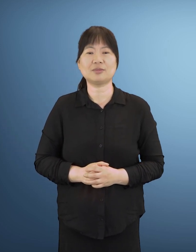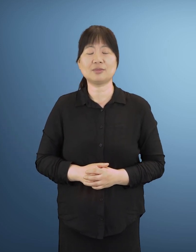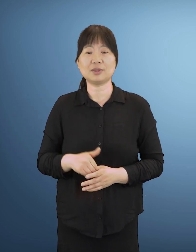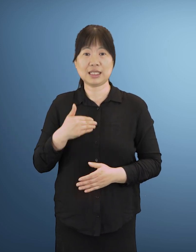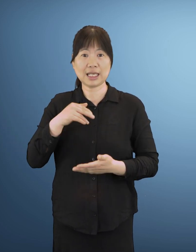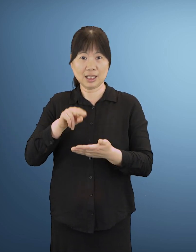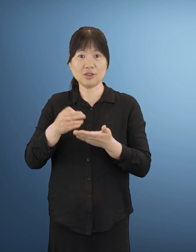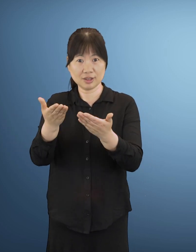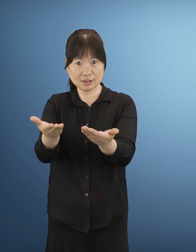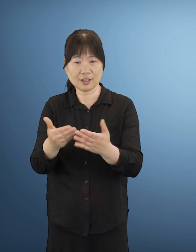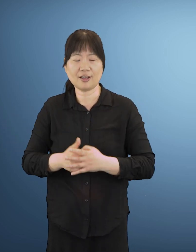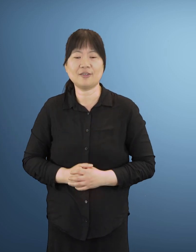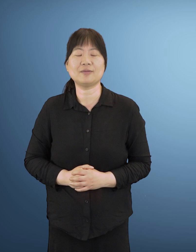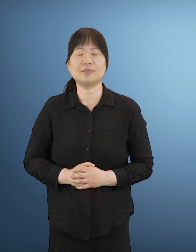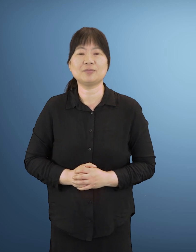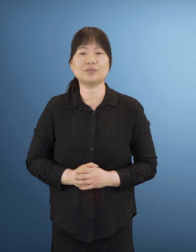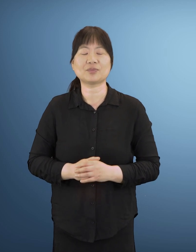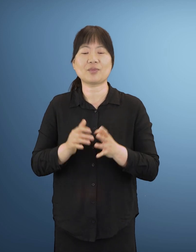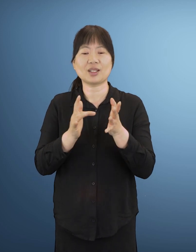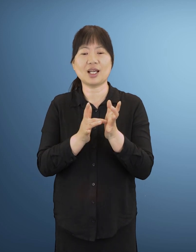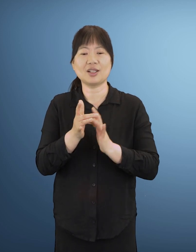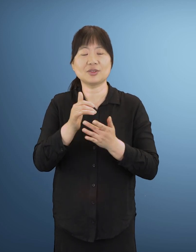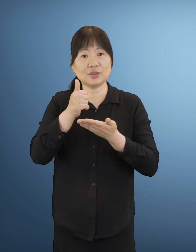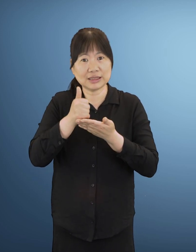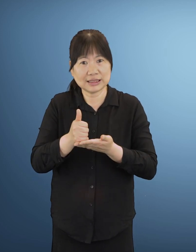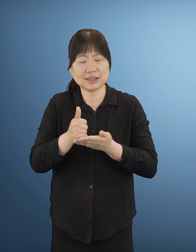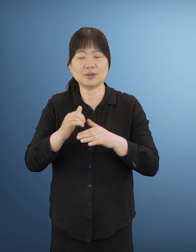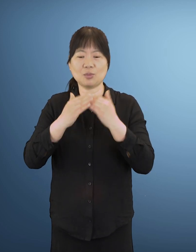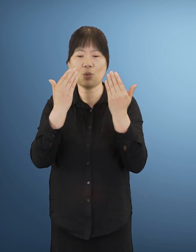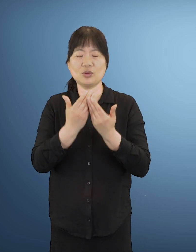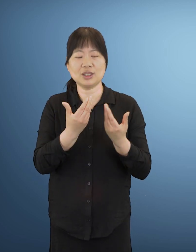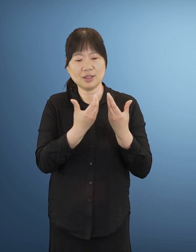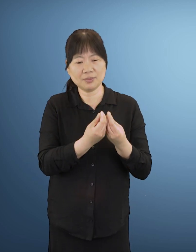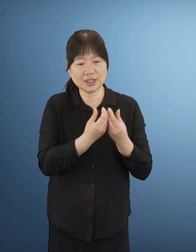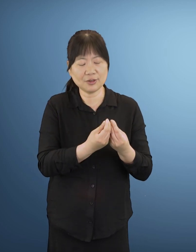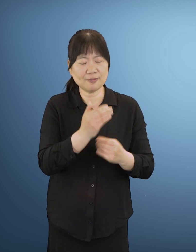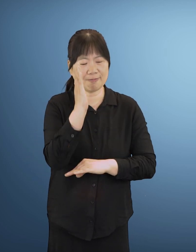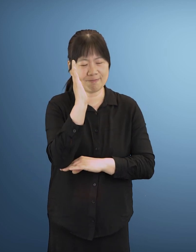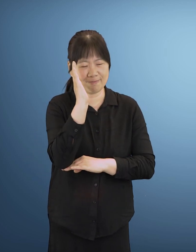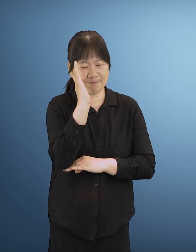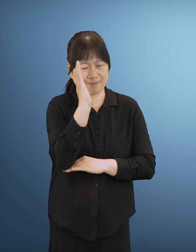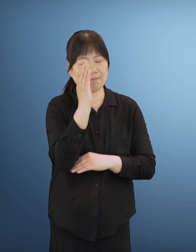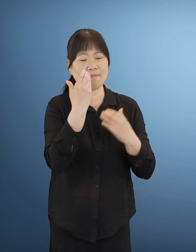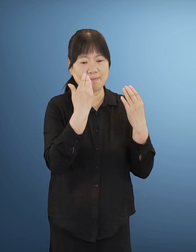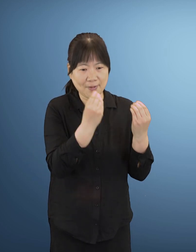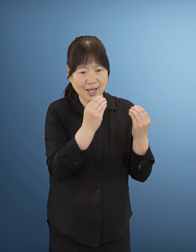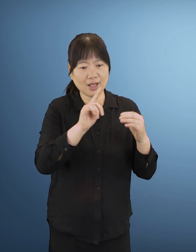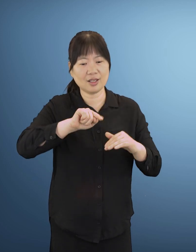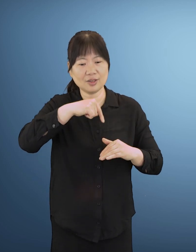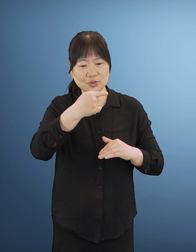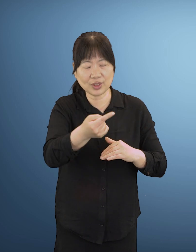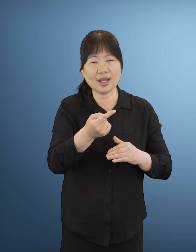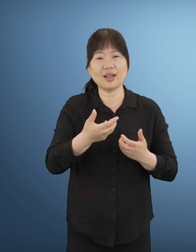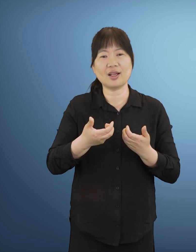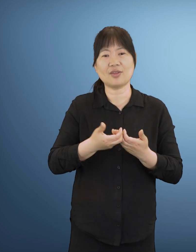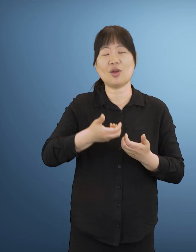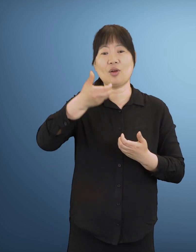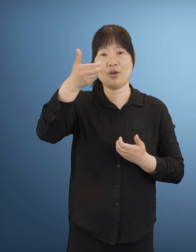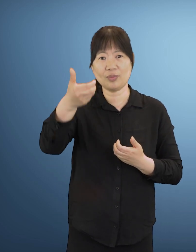제가 읽겠습니다. 예수께서 이 모든 비유를 마치신 후에 그곳을